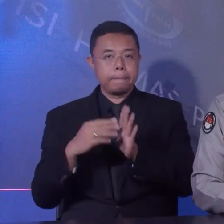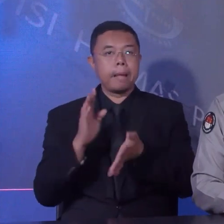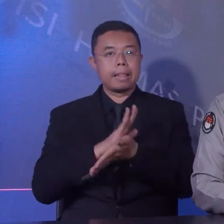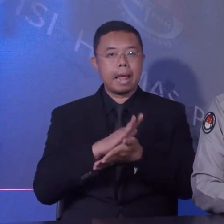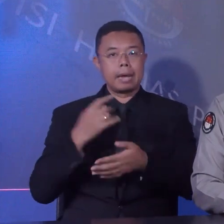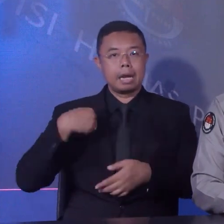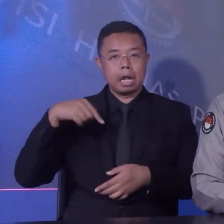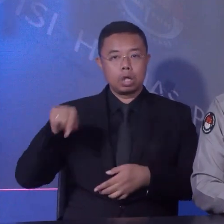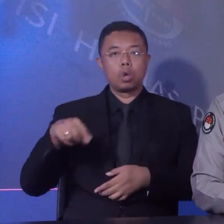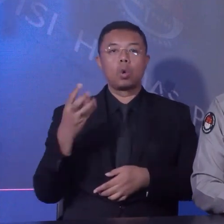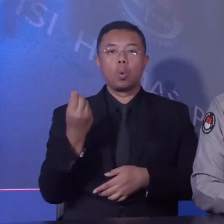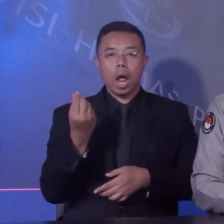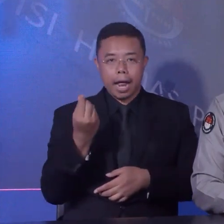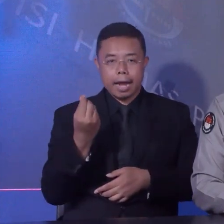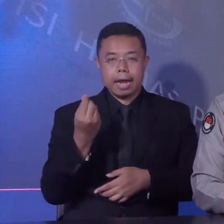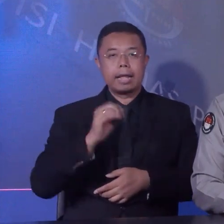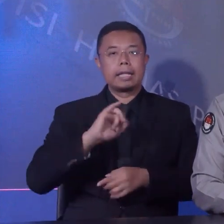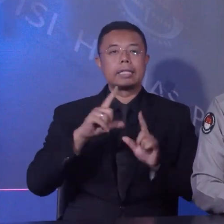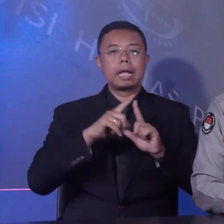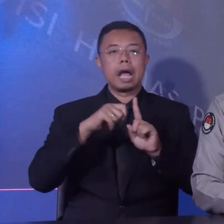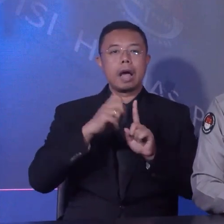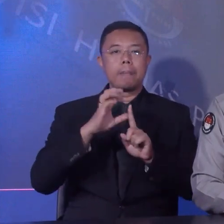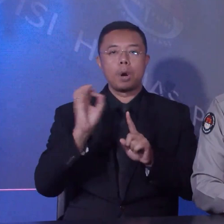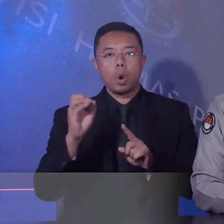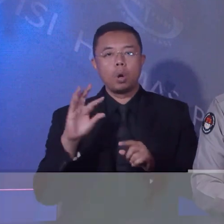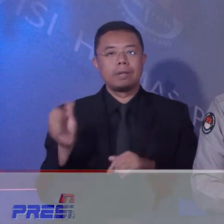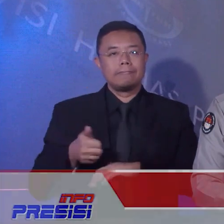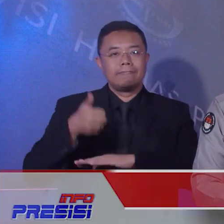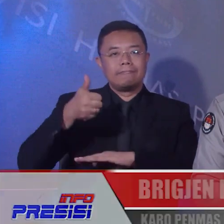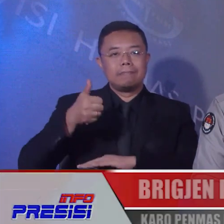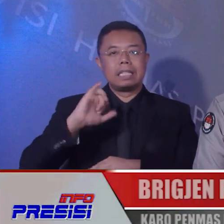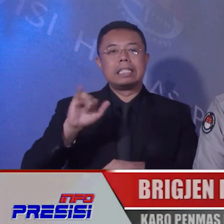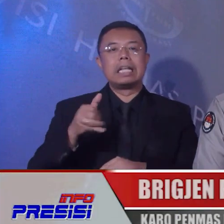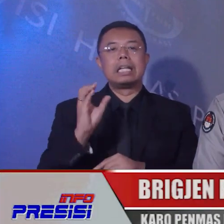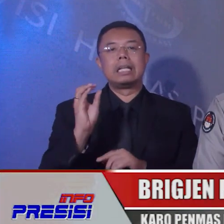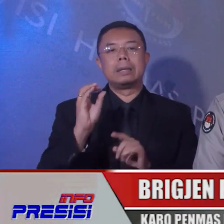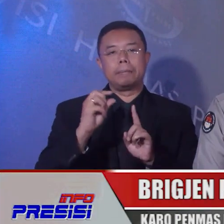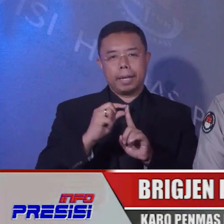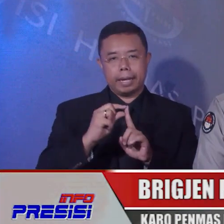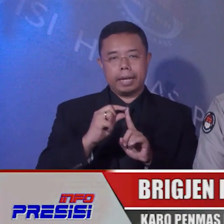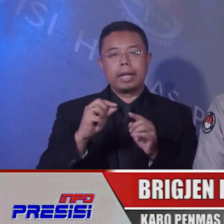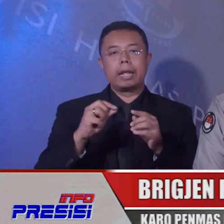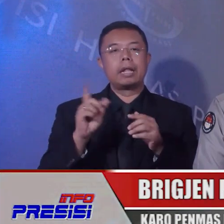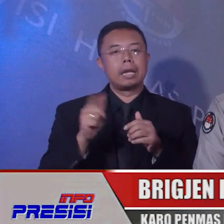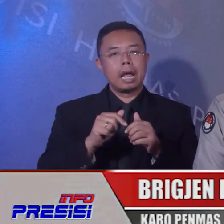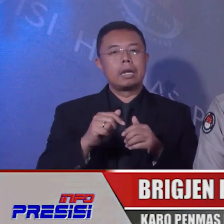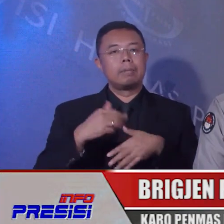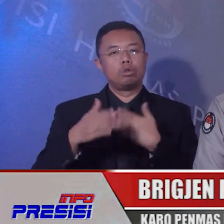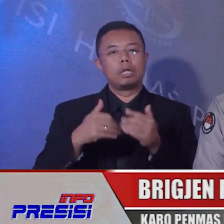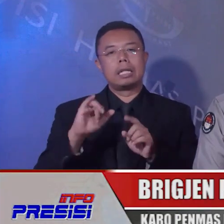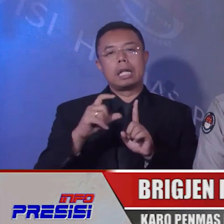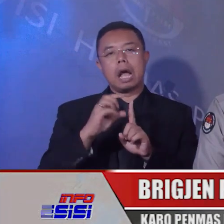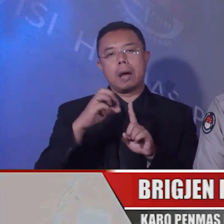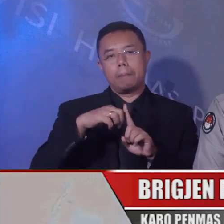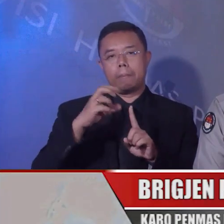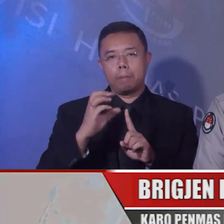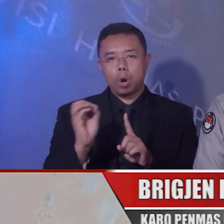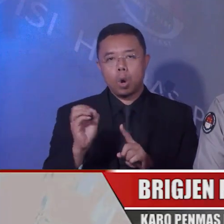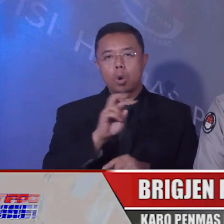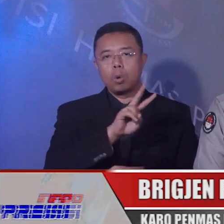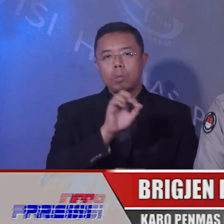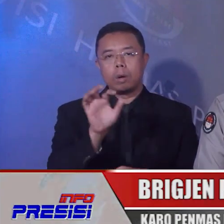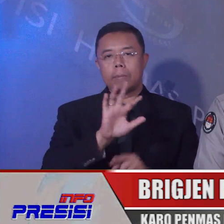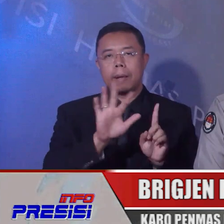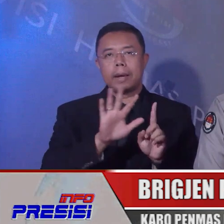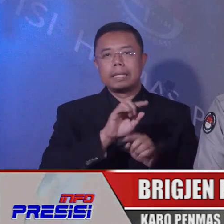mantan direktur keuangan PT Jak pro dan komisaris PT Jip anak perusahaan jakpro periode